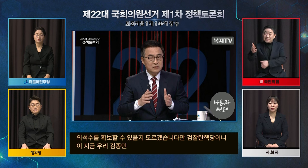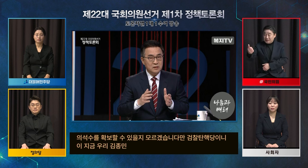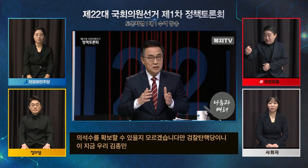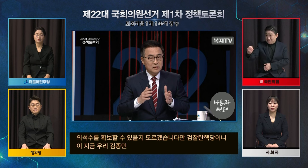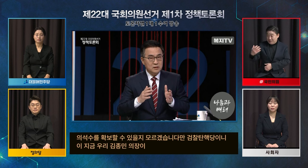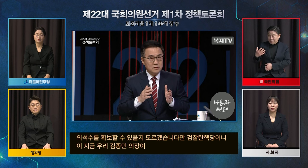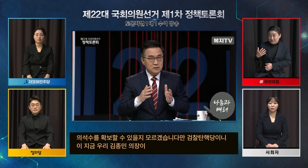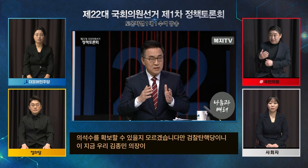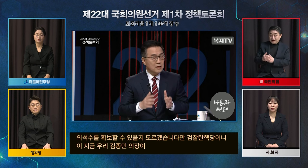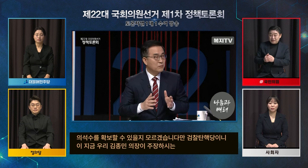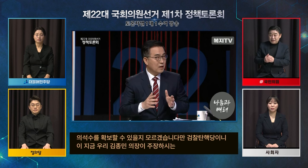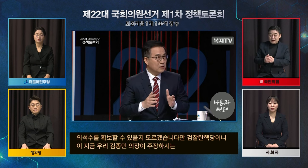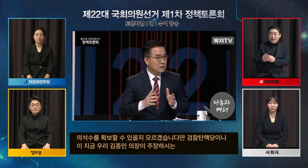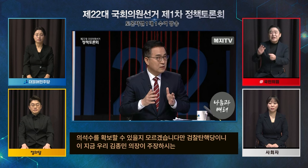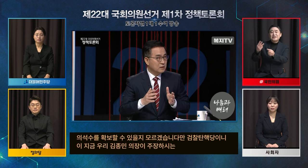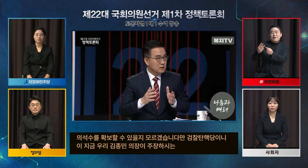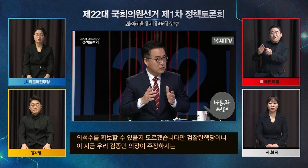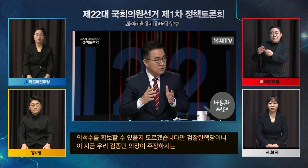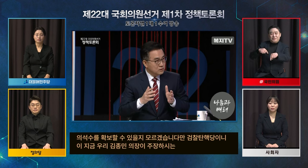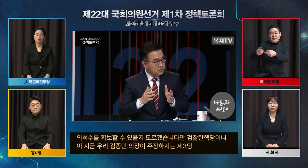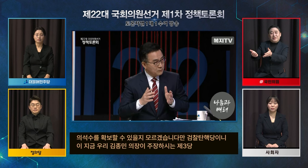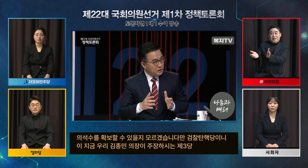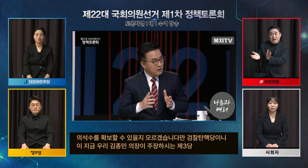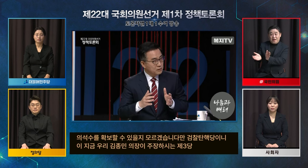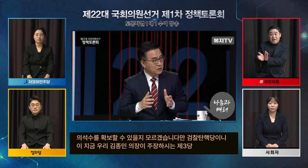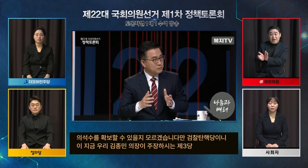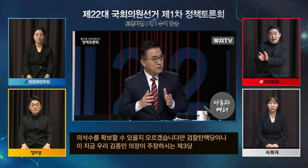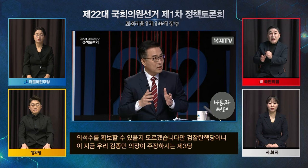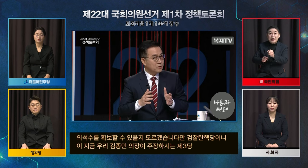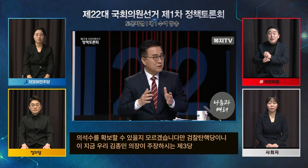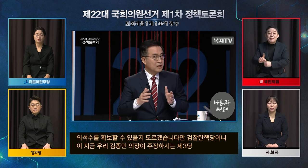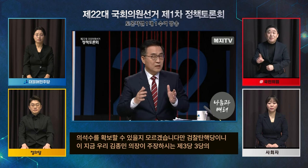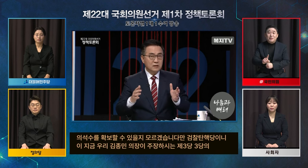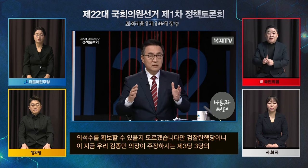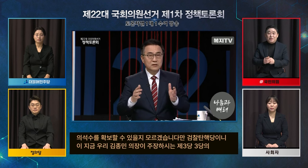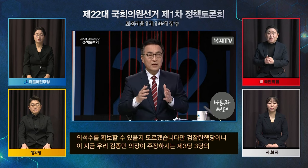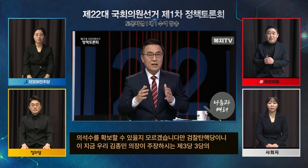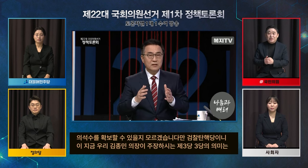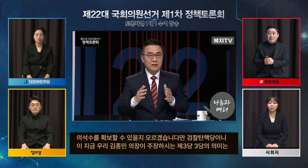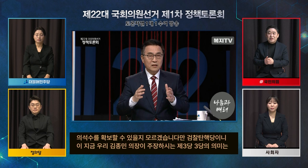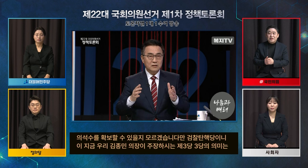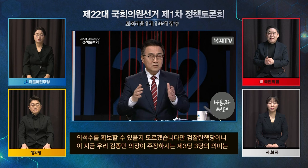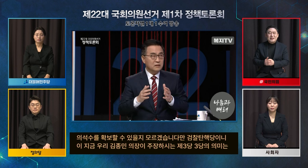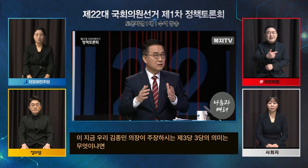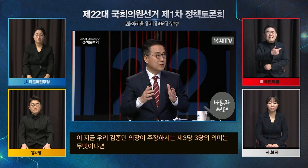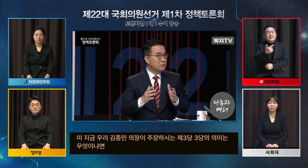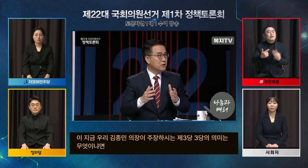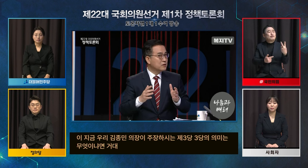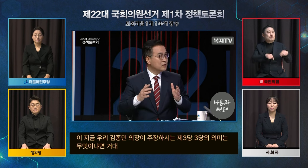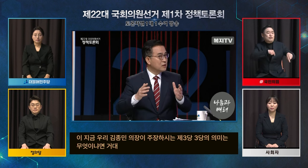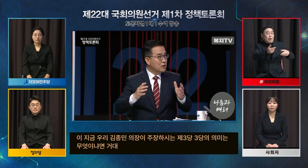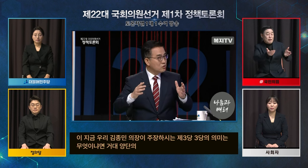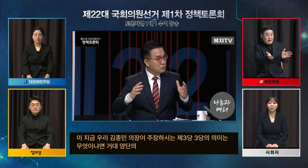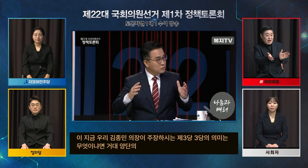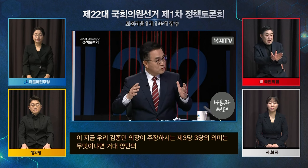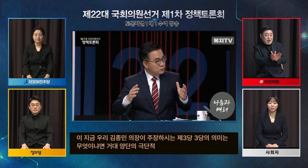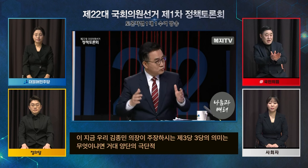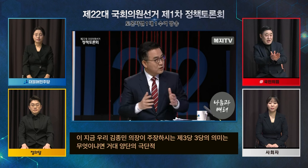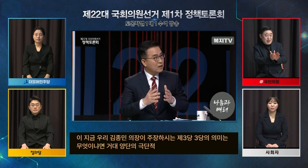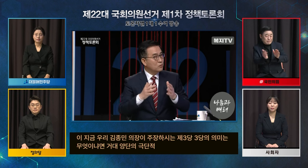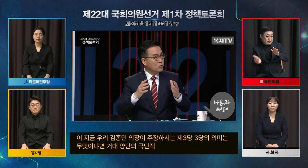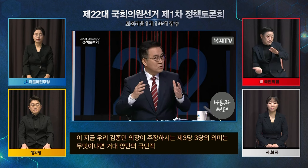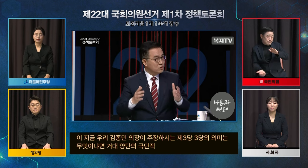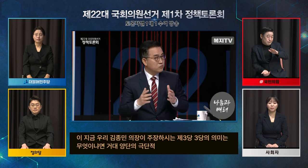주장하시는 제3당, 3당의 의미는 뭐냐 하면 거대 양당의 극단적 대립 정치를 좀